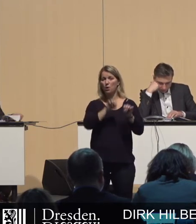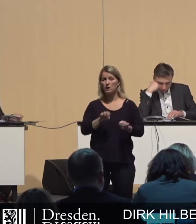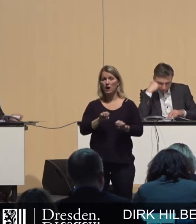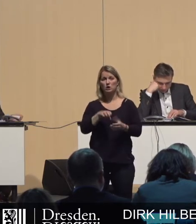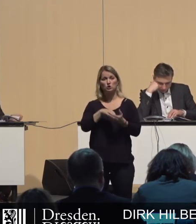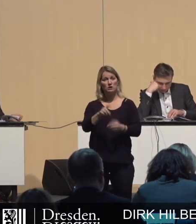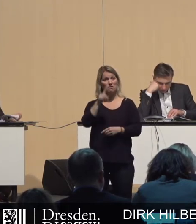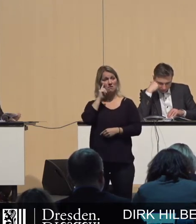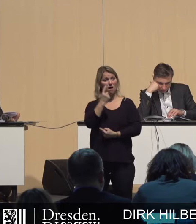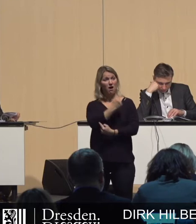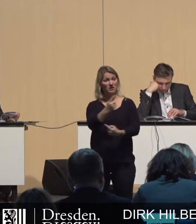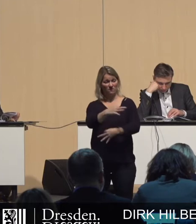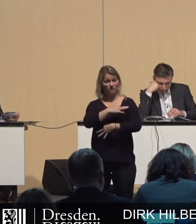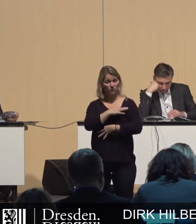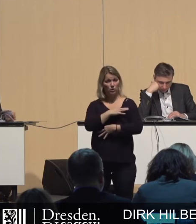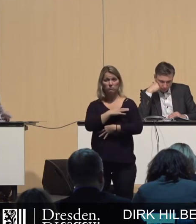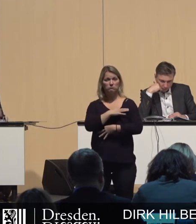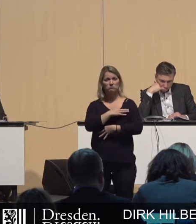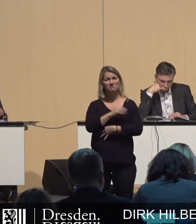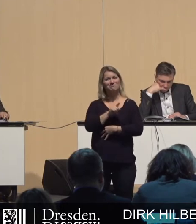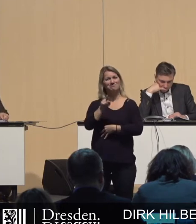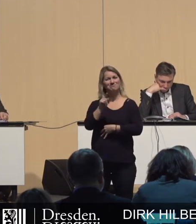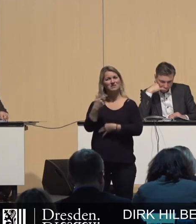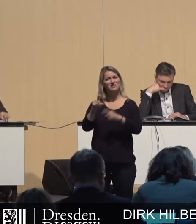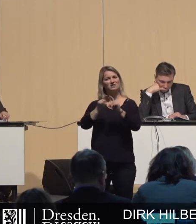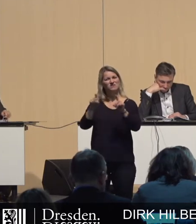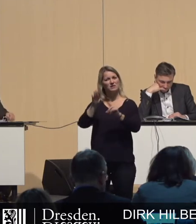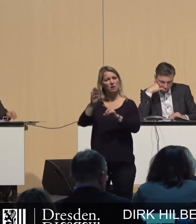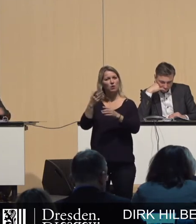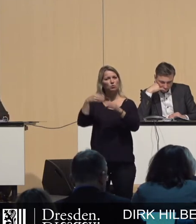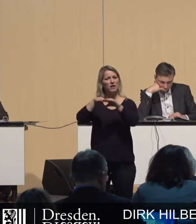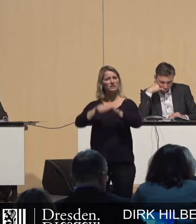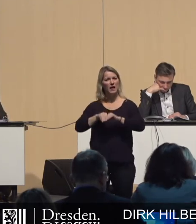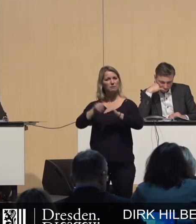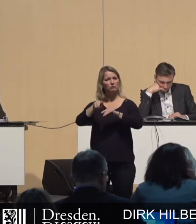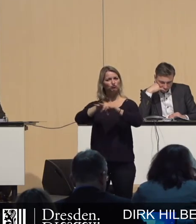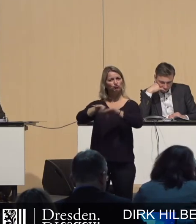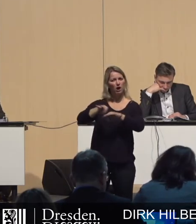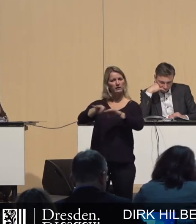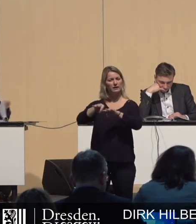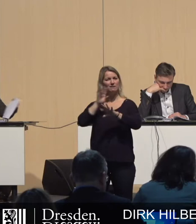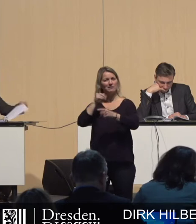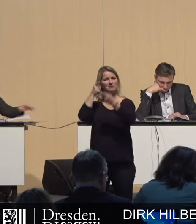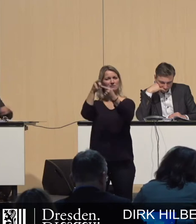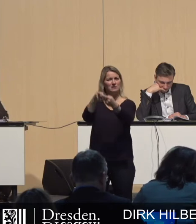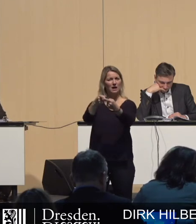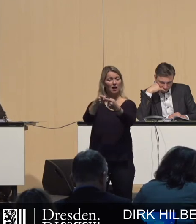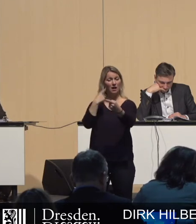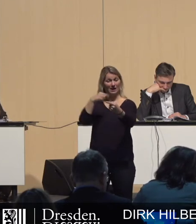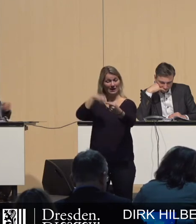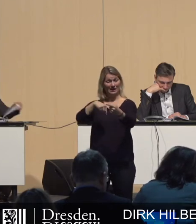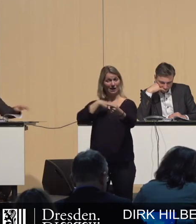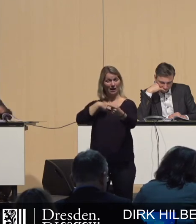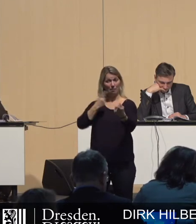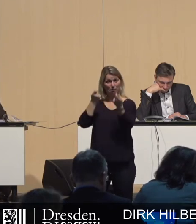die Unternehmensziele und die Unternehmensstrategie des Unternehmens Sachsenenergie hier